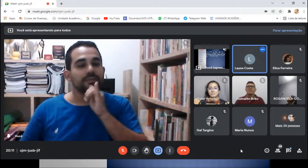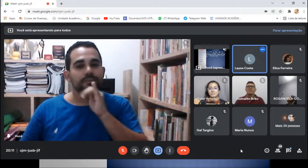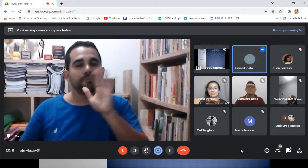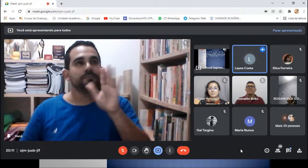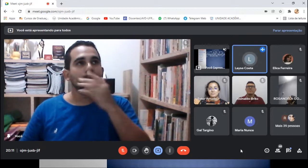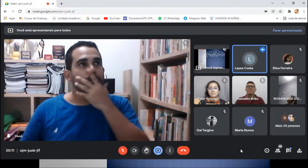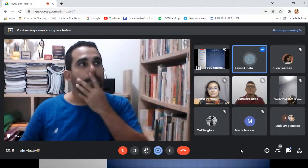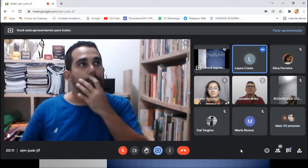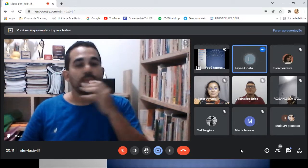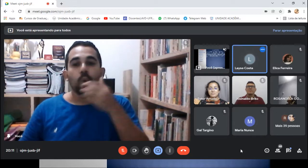por exemplo,